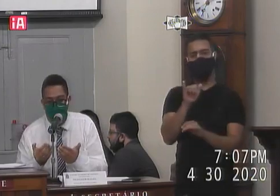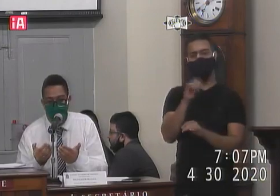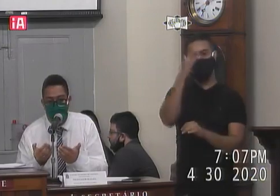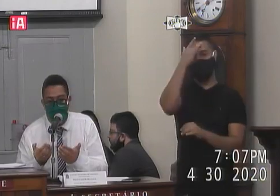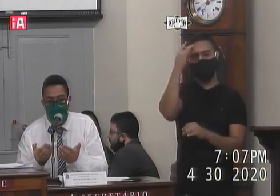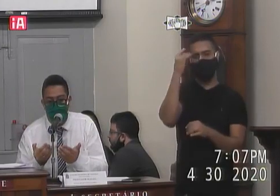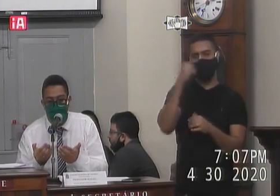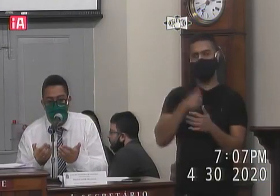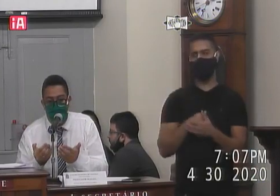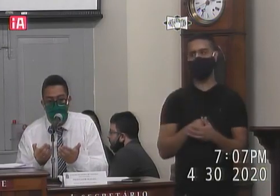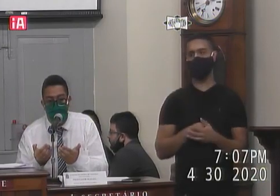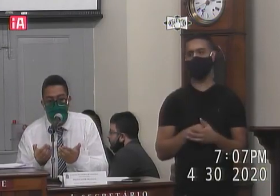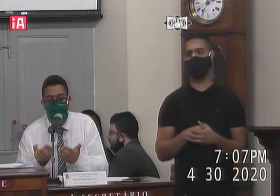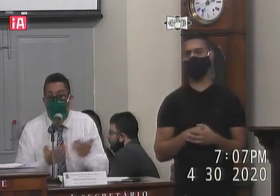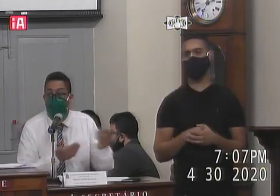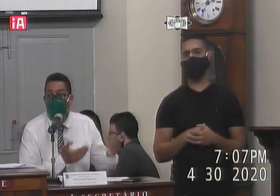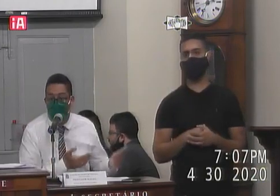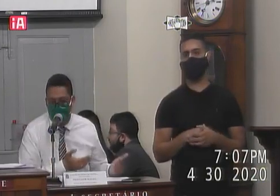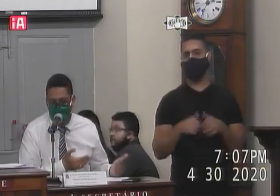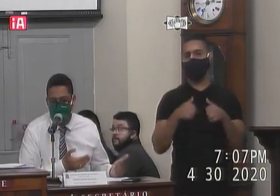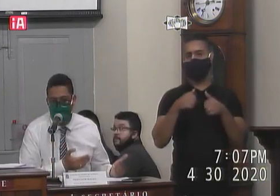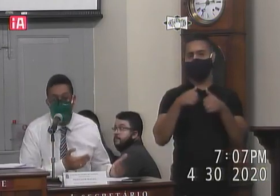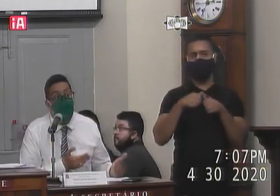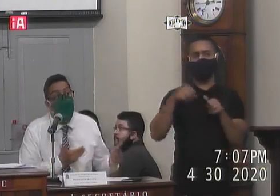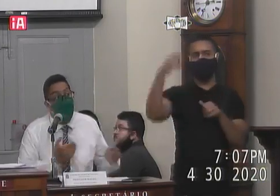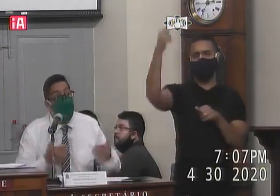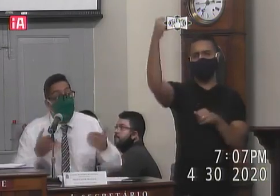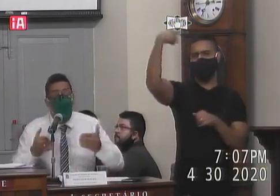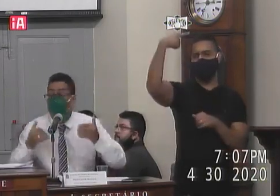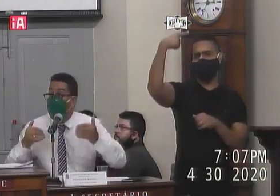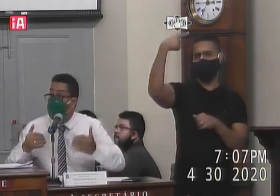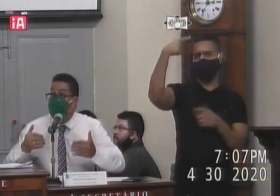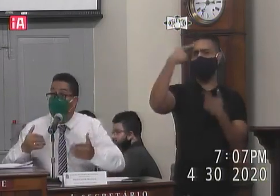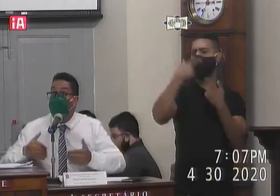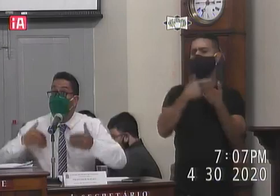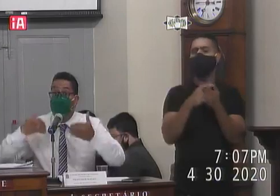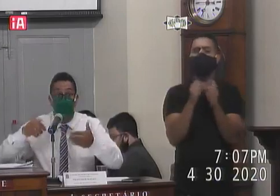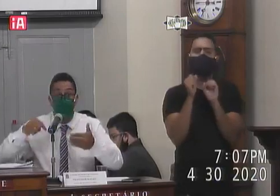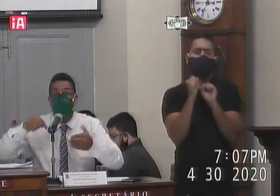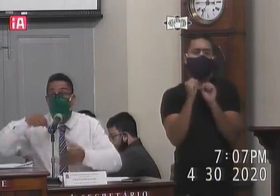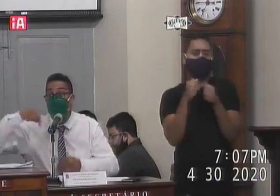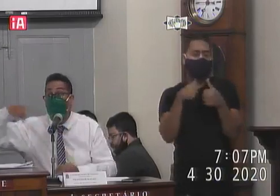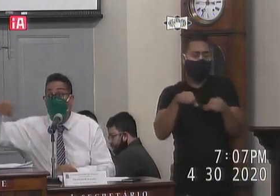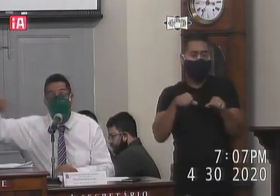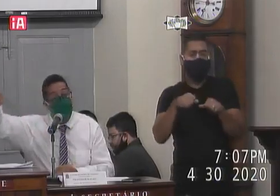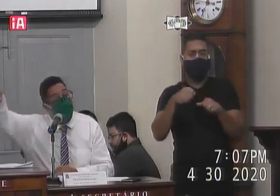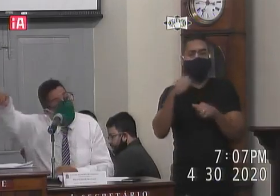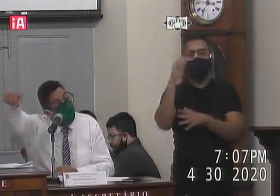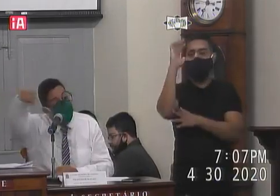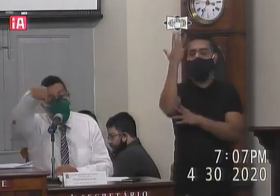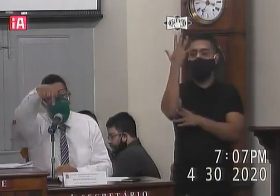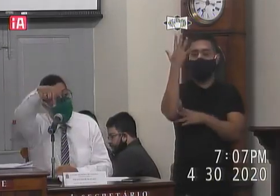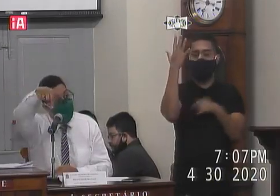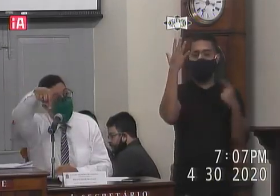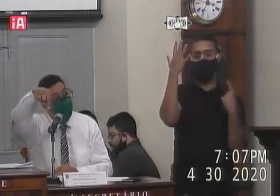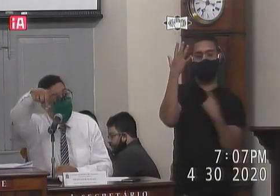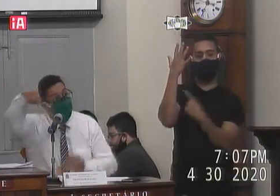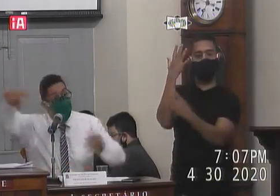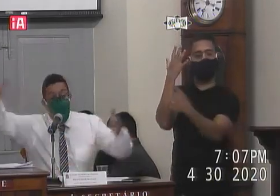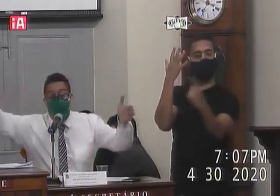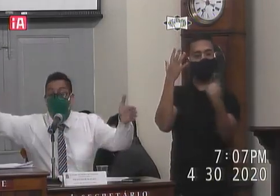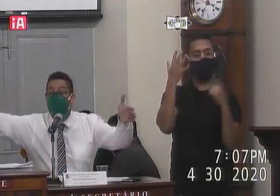ficarem no sol, por que eles não podem ficar na sombra, ao redor do